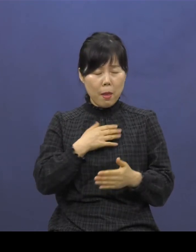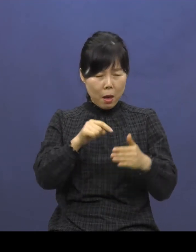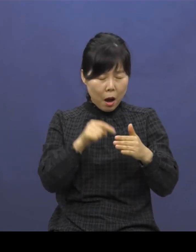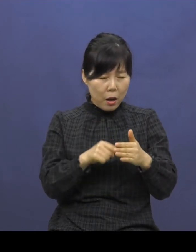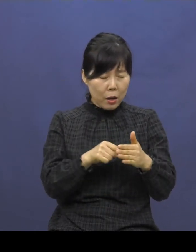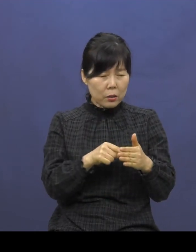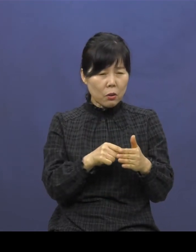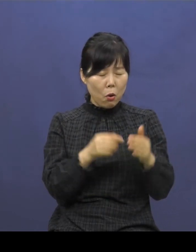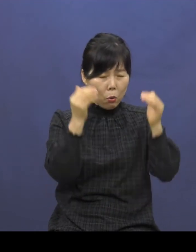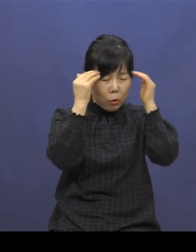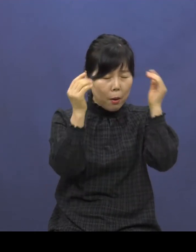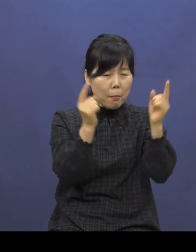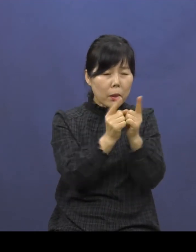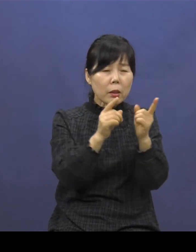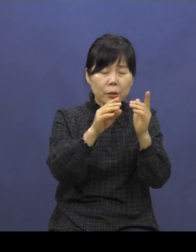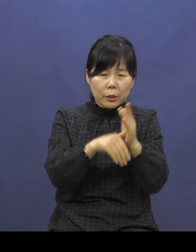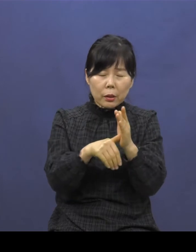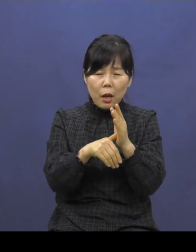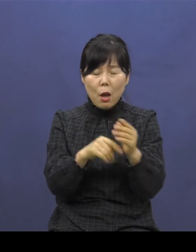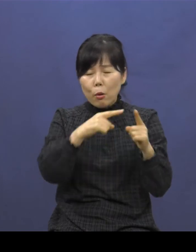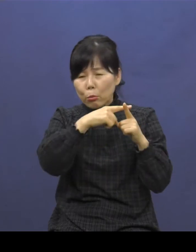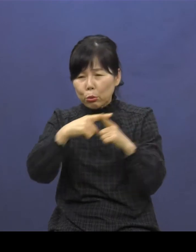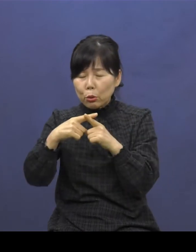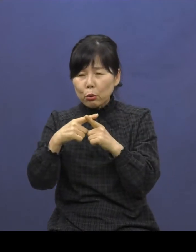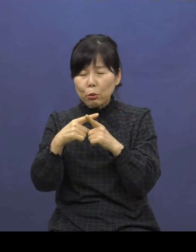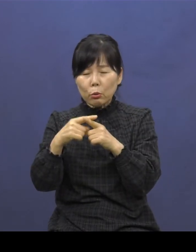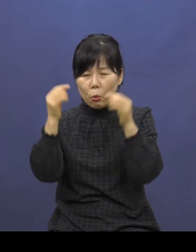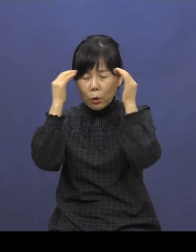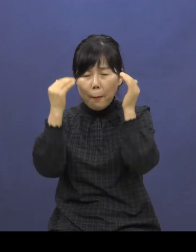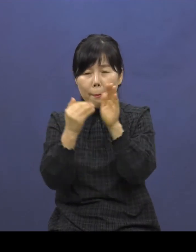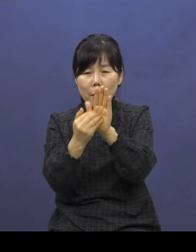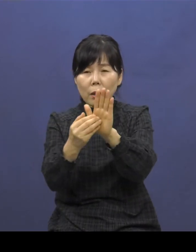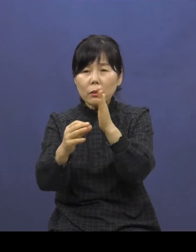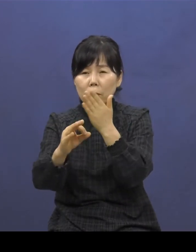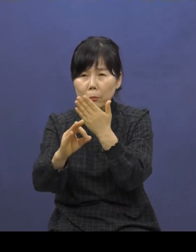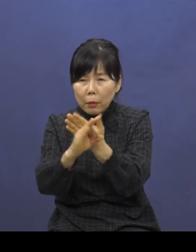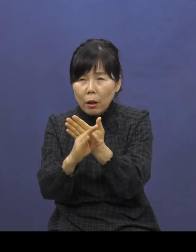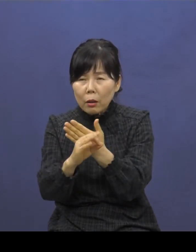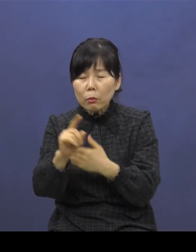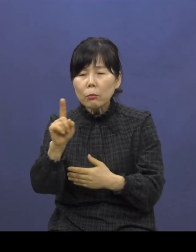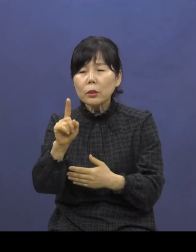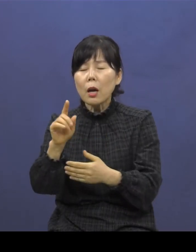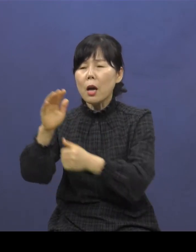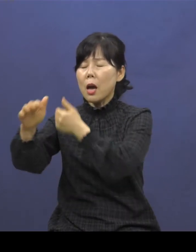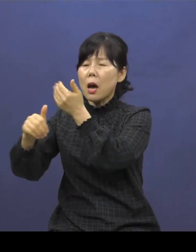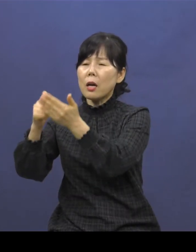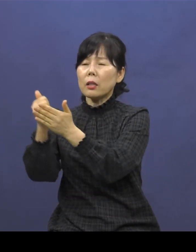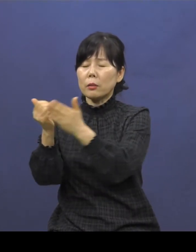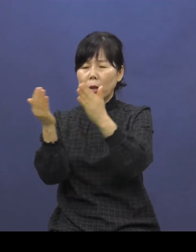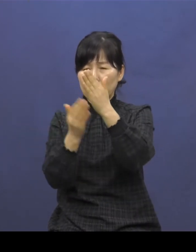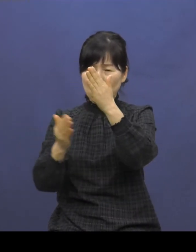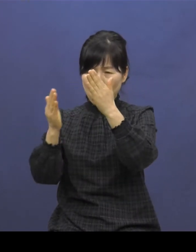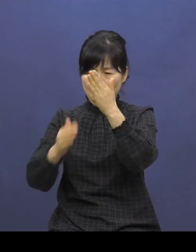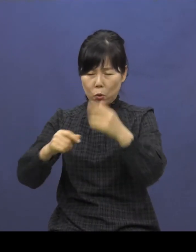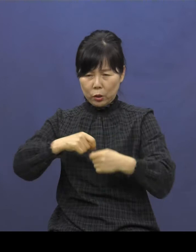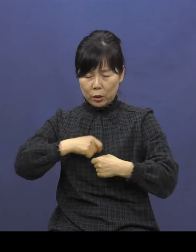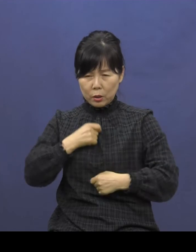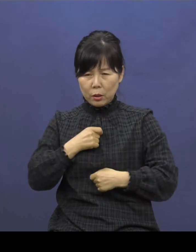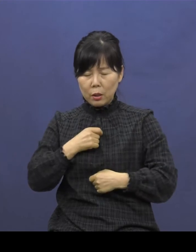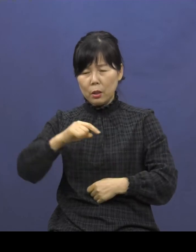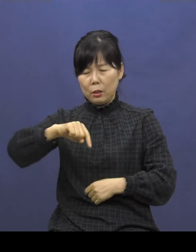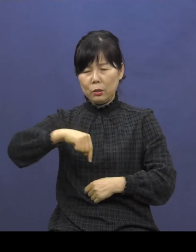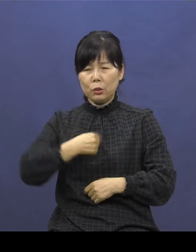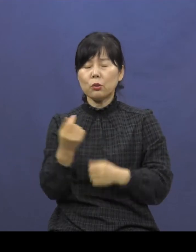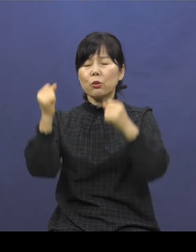이런 상황에서도 그냥 하나님께 고난을 무조건 막아주시면요, 이건 우선 먼저 하나님의 공의를 스스로 무너뜨리시는 것이